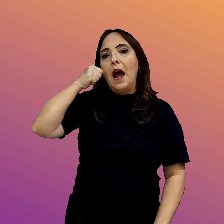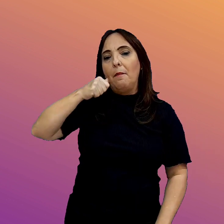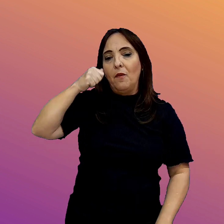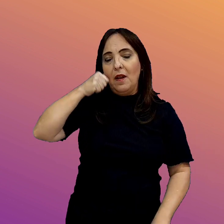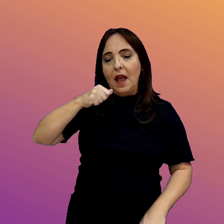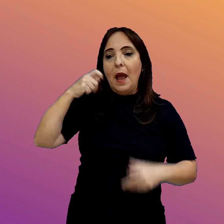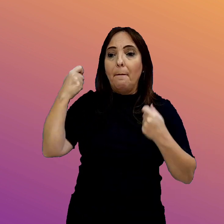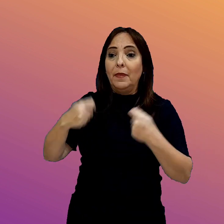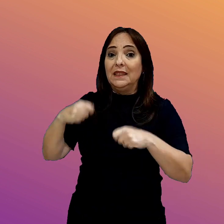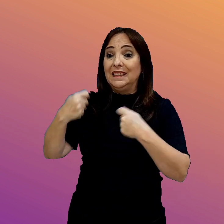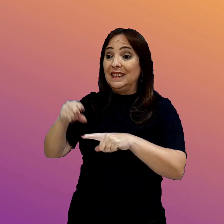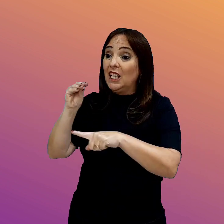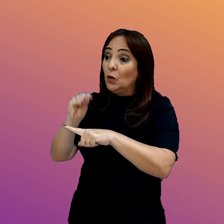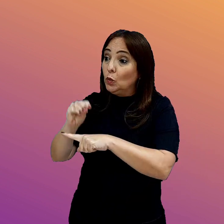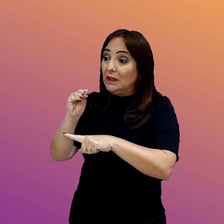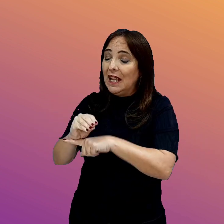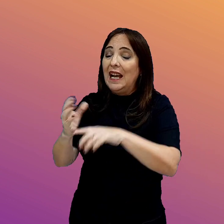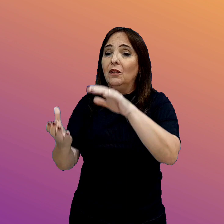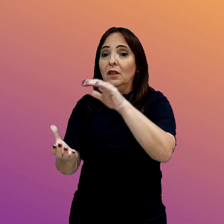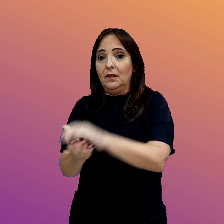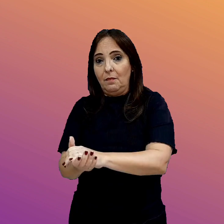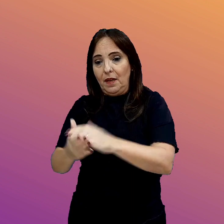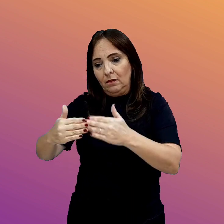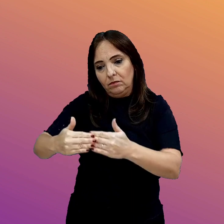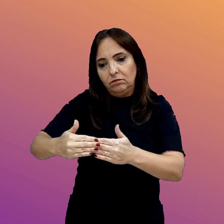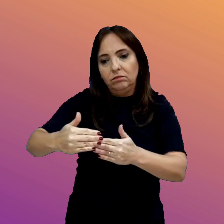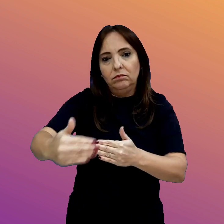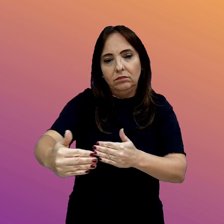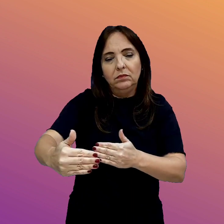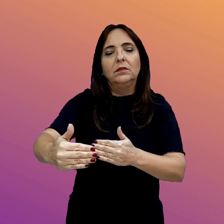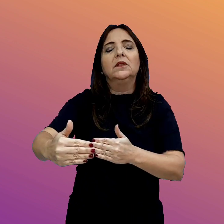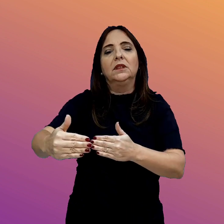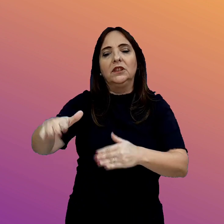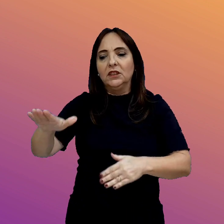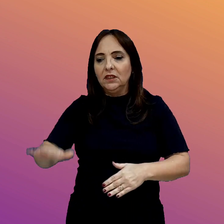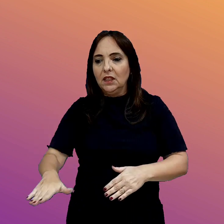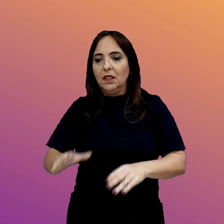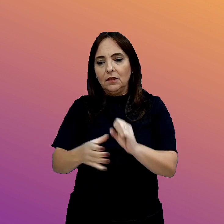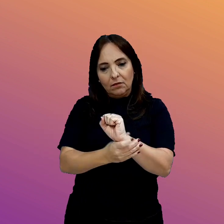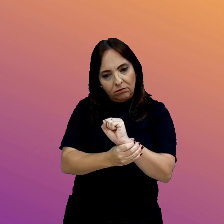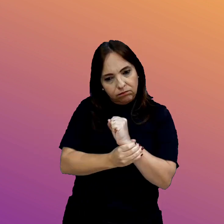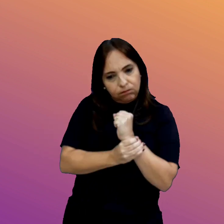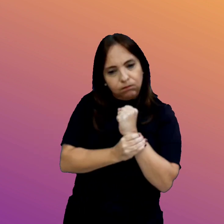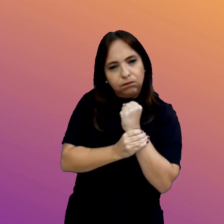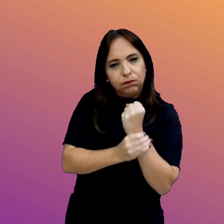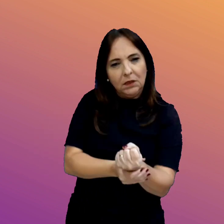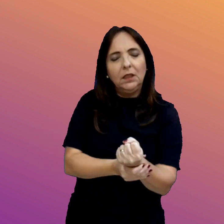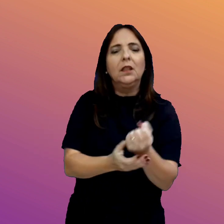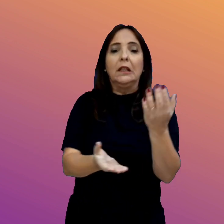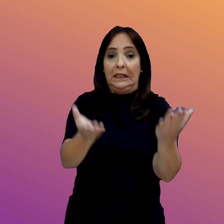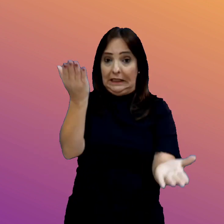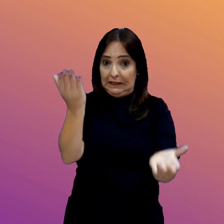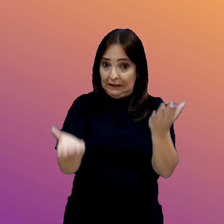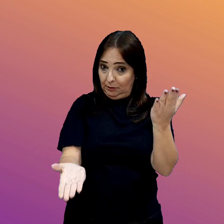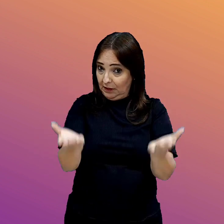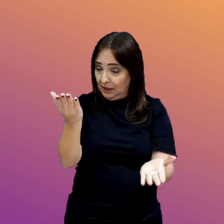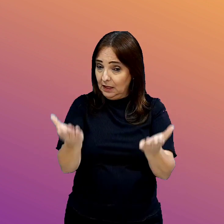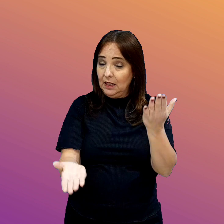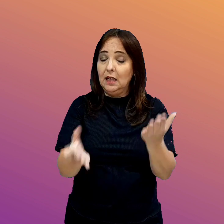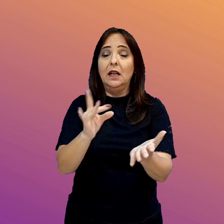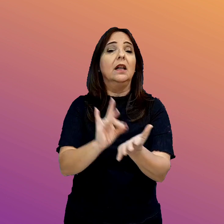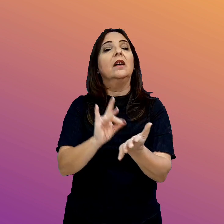do casamento. E a partir daí as crianças serão mais seguras, elas serão mais equilibradas,